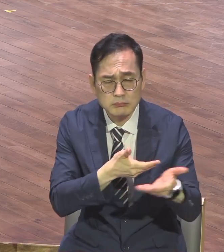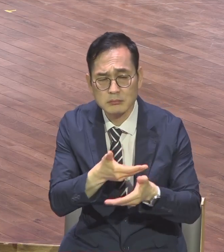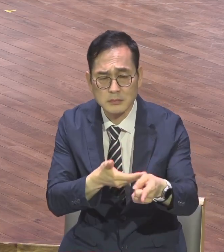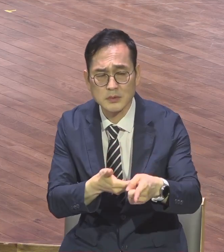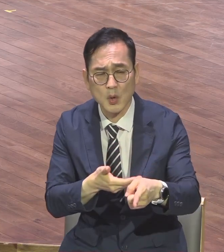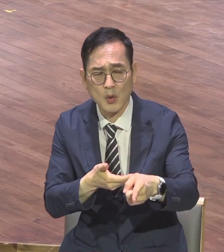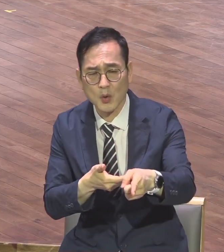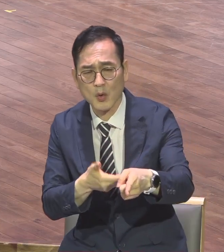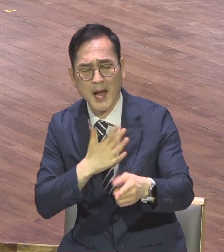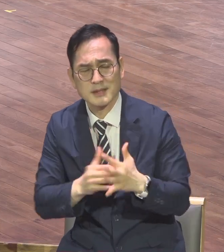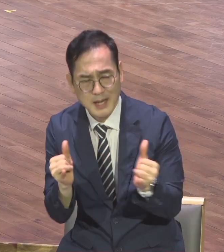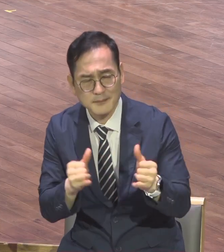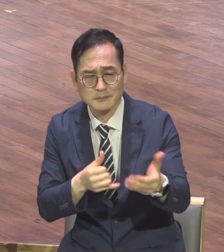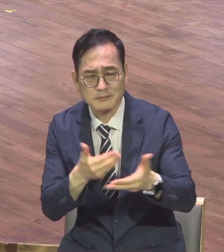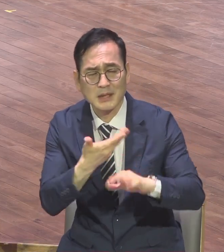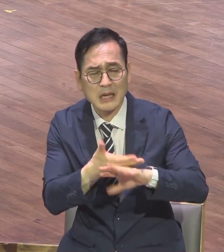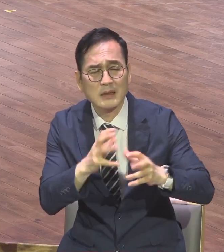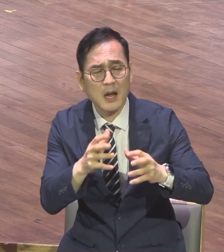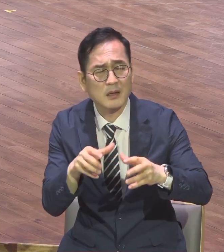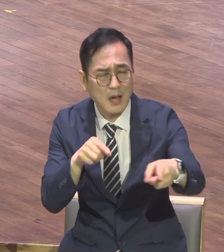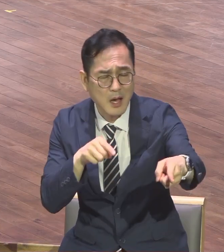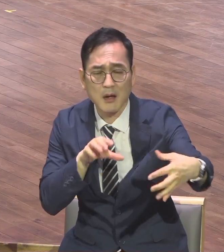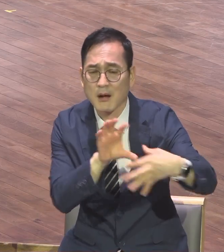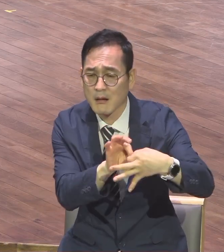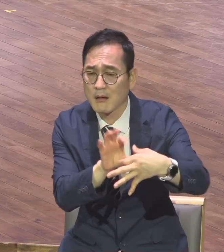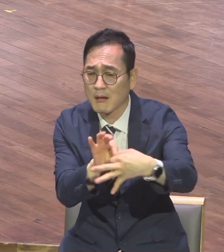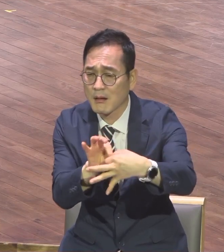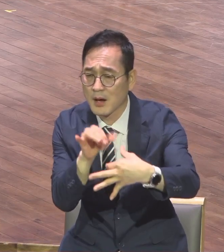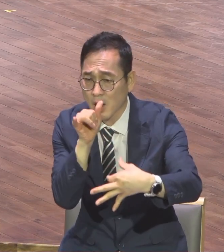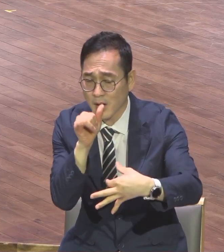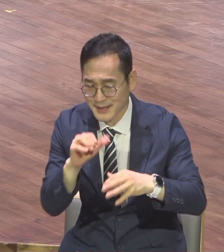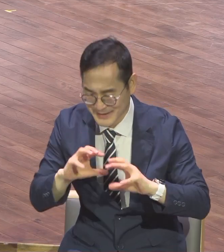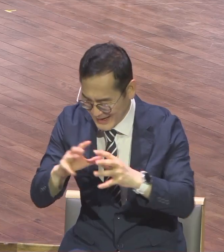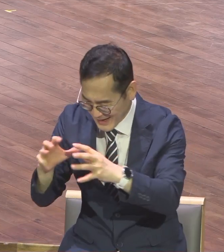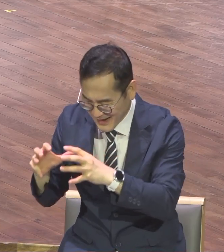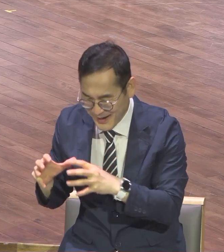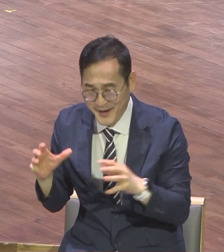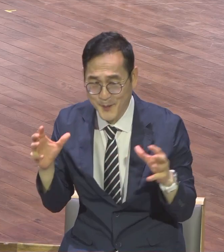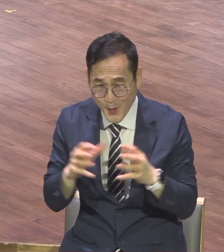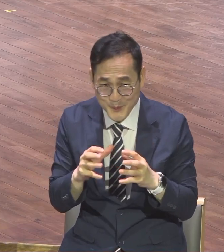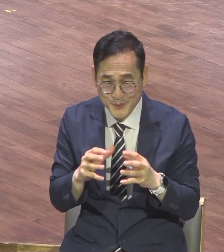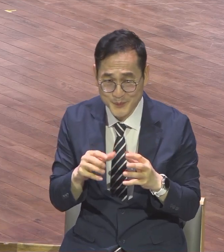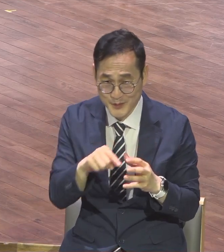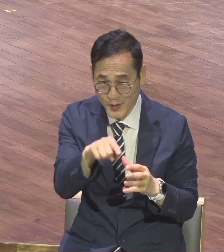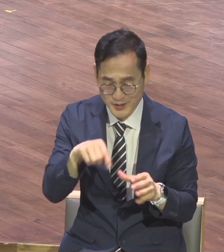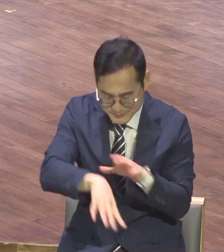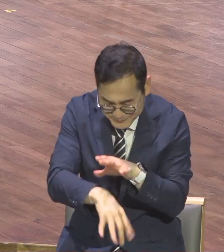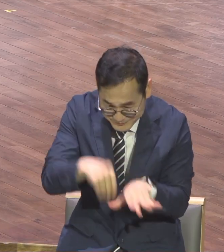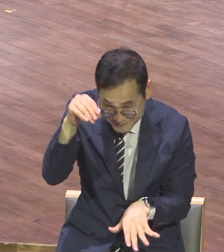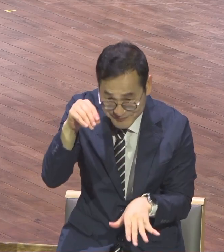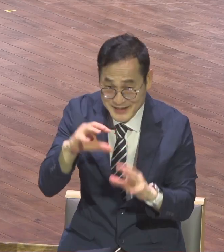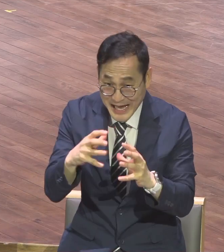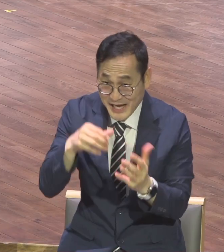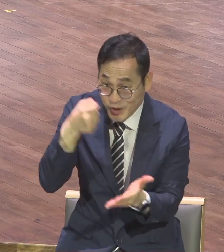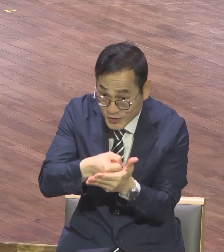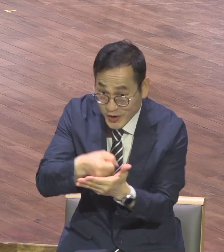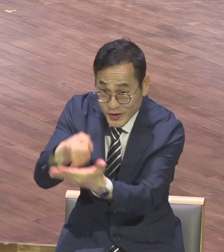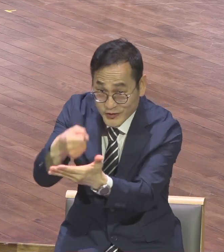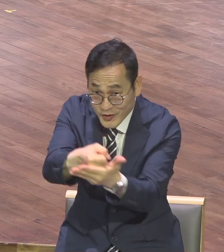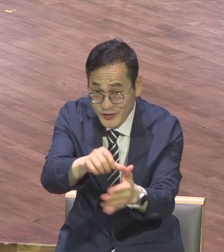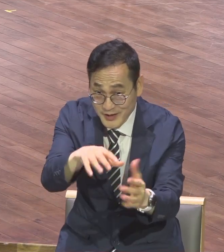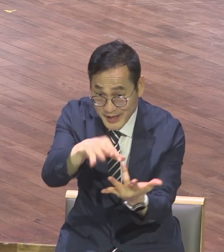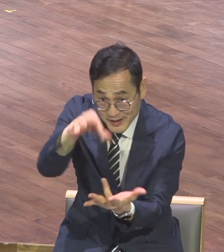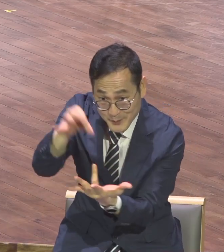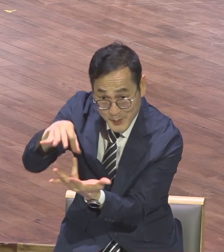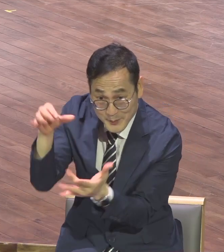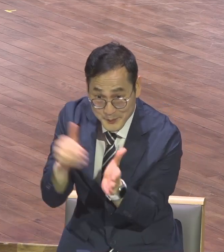수 있도록 연결한 겁니다. 그래서 나라별 모임을 할 때 기도 포럼을 포럼이 중요하다는 나라별 모임이 2-3천 나라